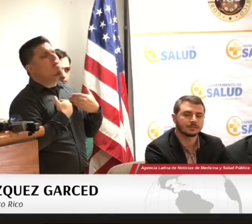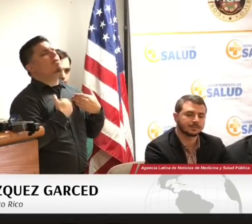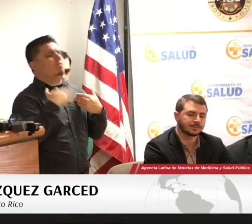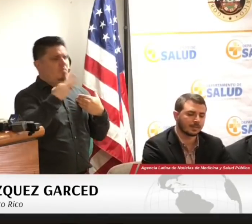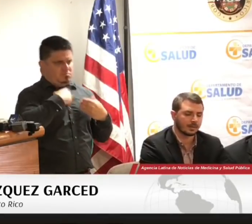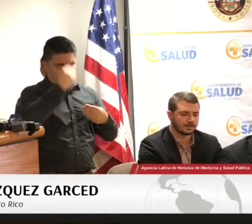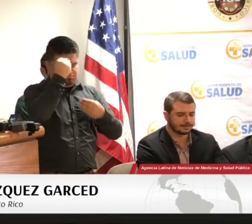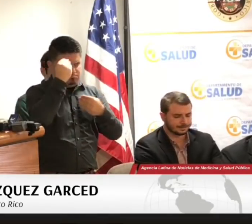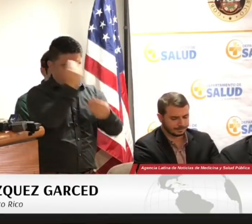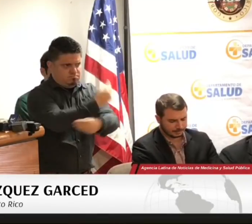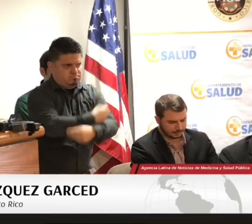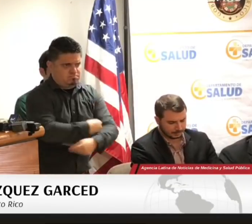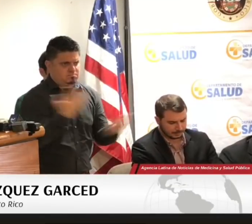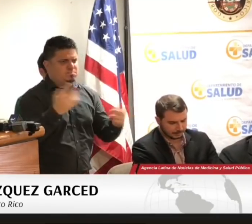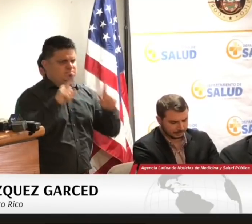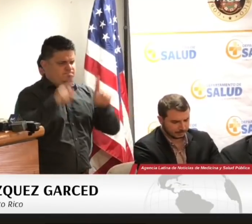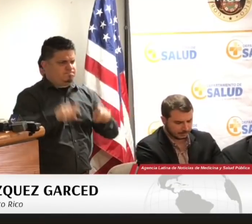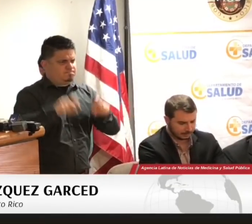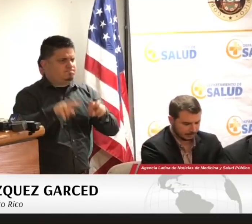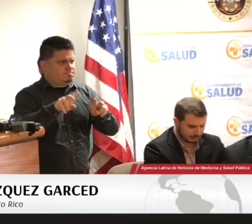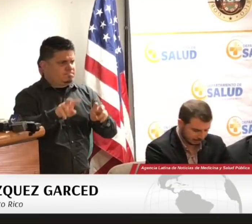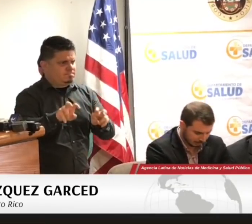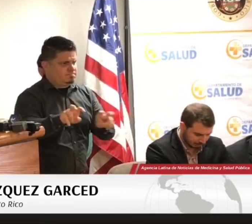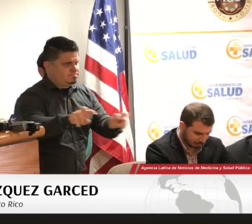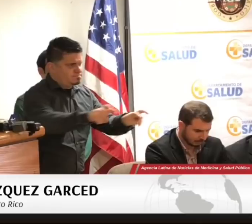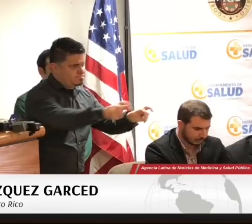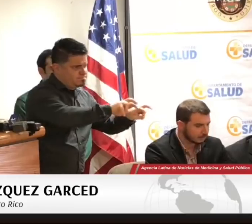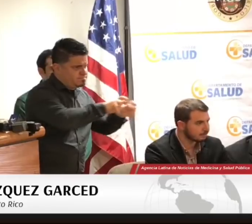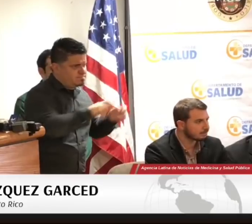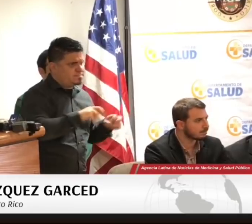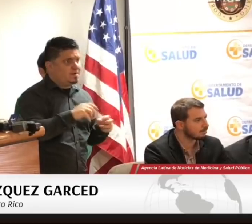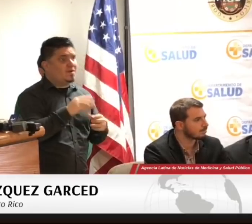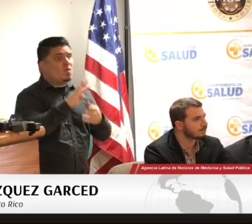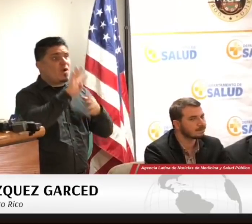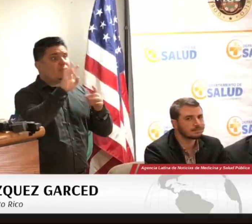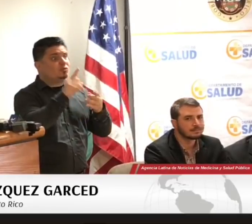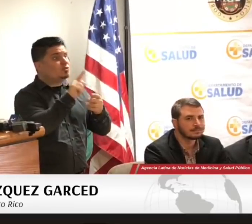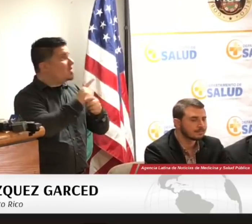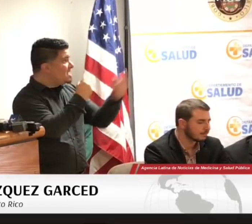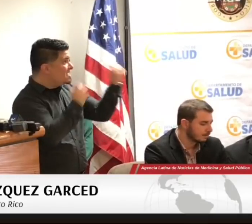48 horas no tenemos respuesta, pues tomaremos las acciones que correspondan. No digo uno.